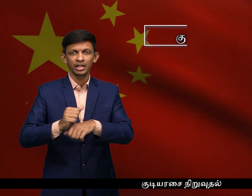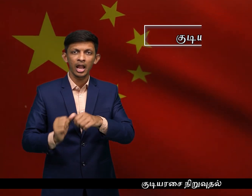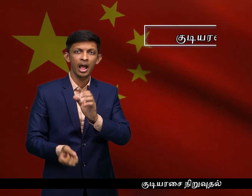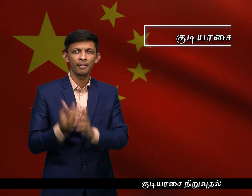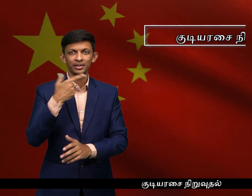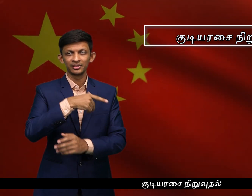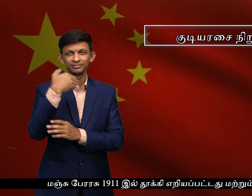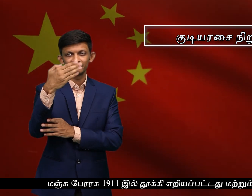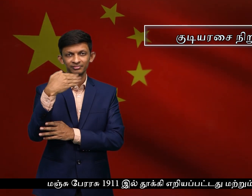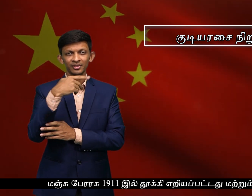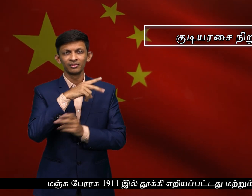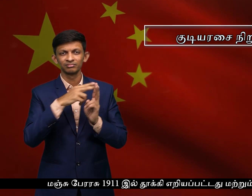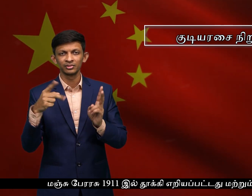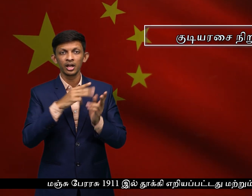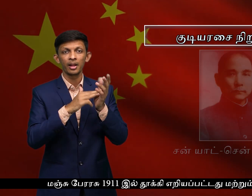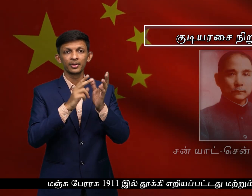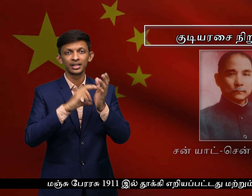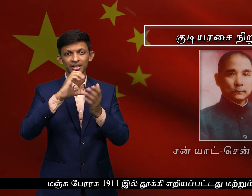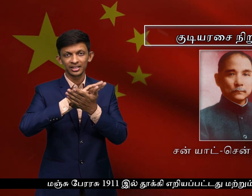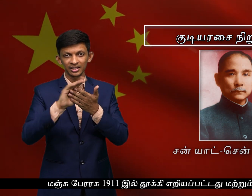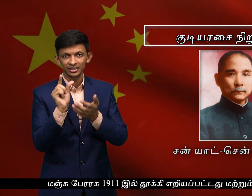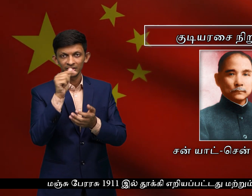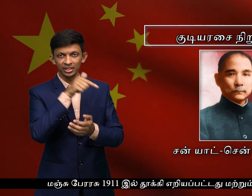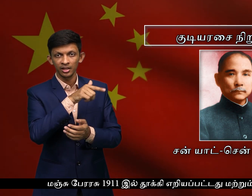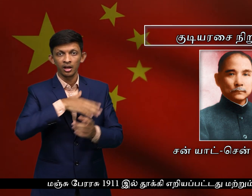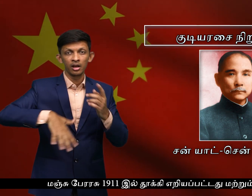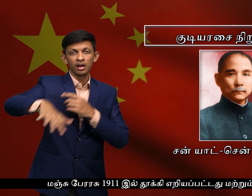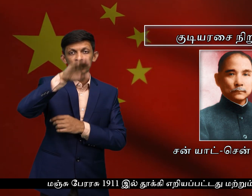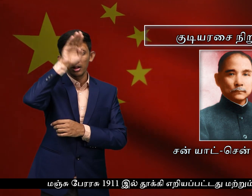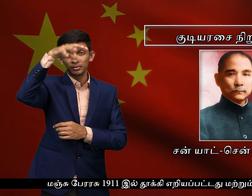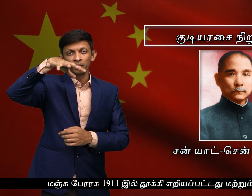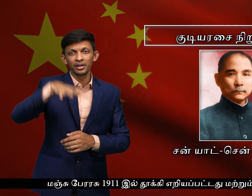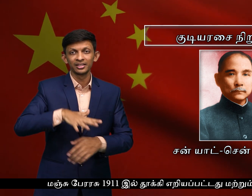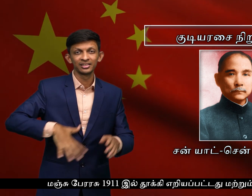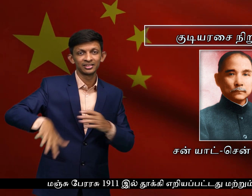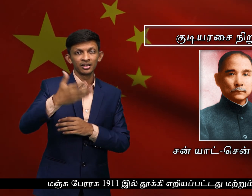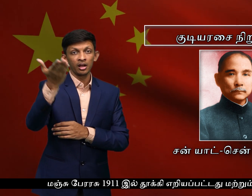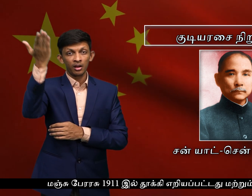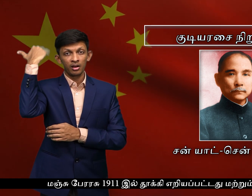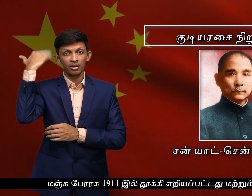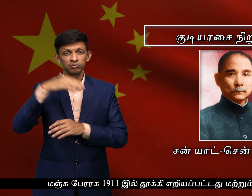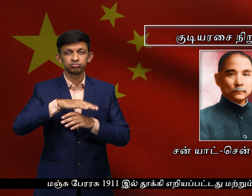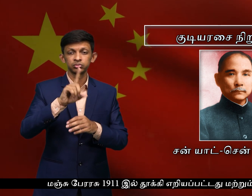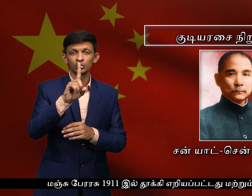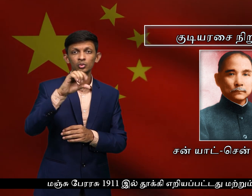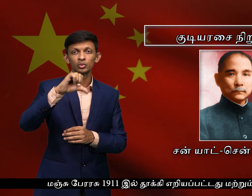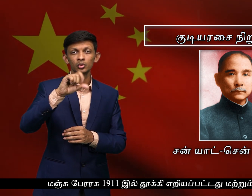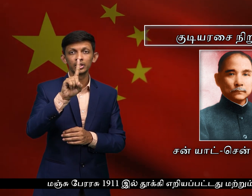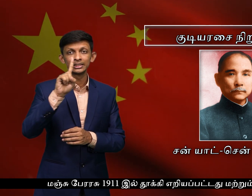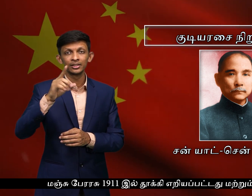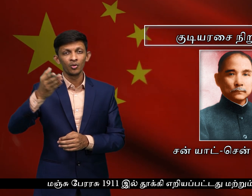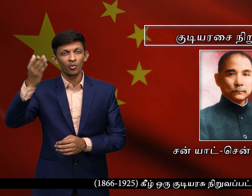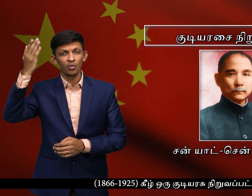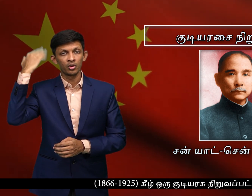குடியரசை நிறுவுதல். மஞ்சு பேரரசு 1911இல் தூக்கி எறியப்பட்டது மற்றும் சன் யாட்